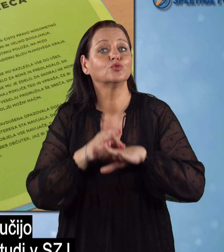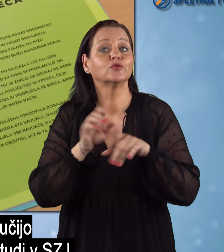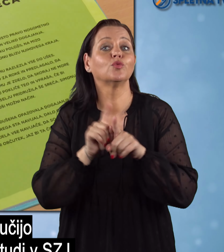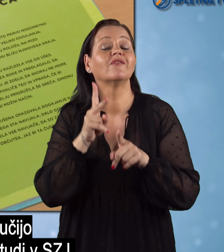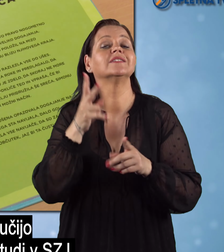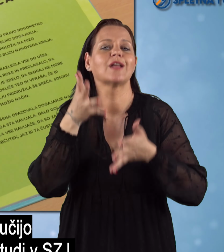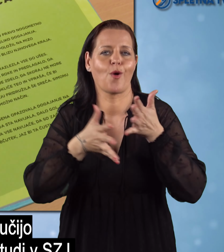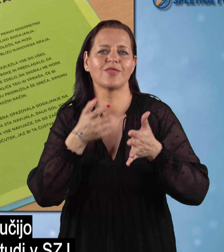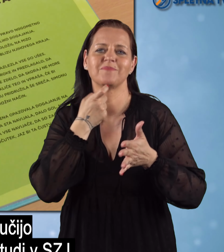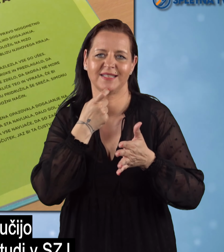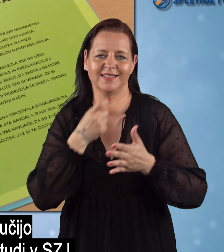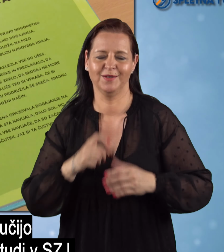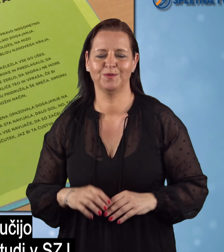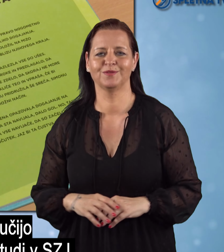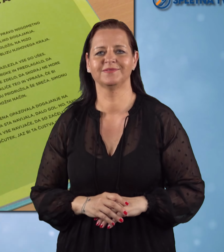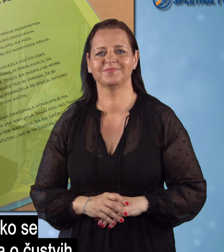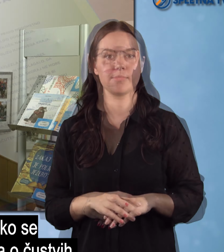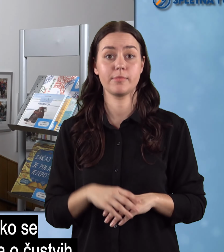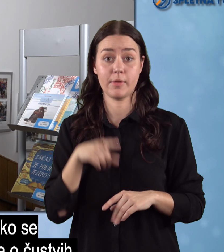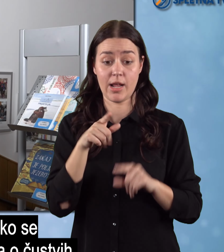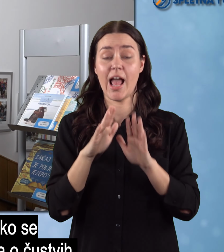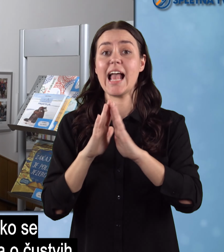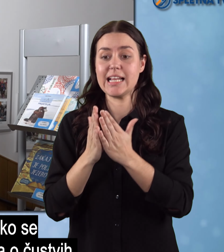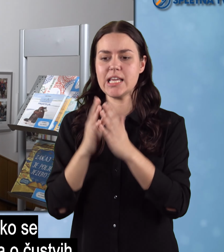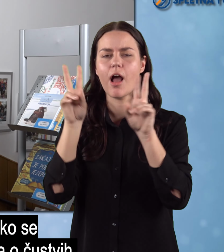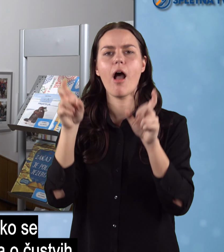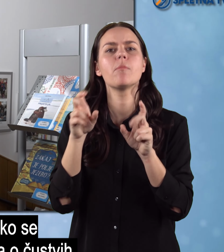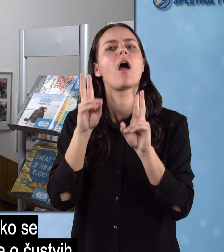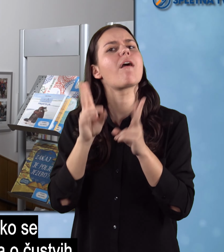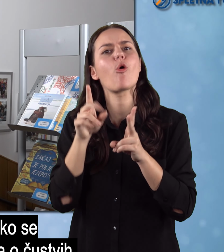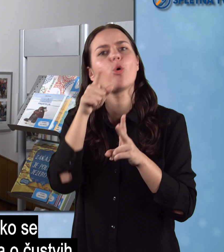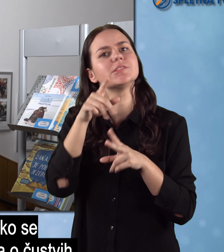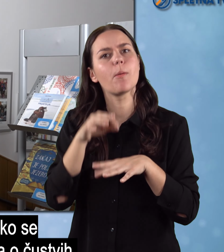v slovenskem znakovnem jeziku. Kako se počutiš